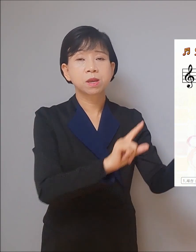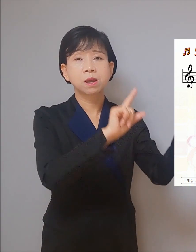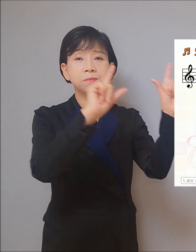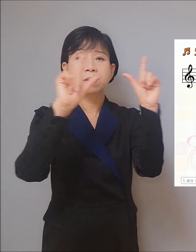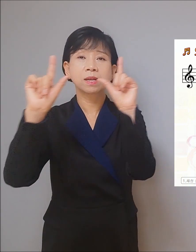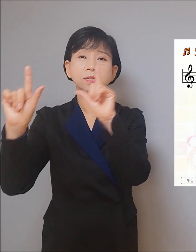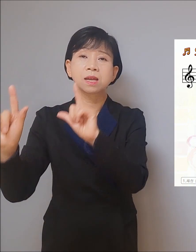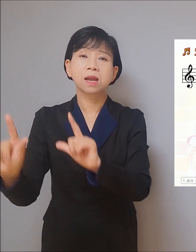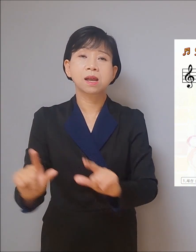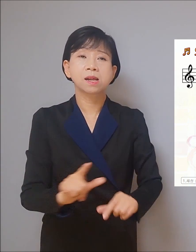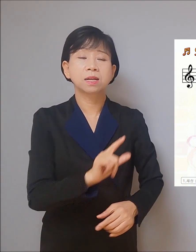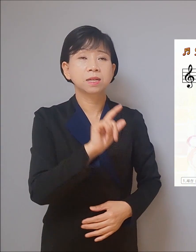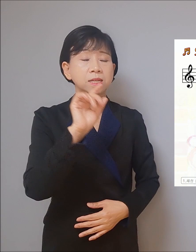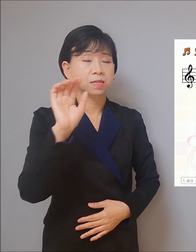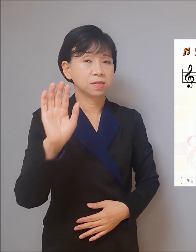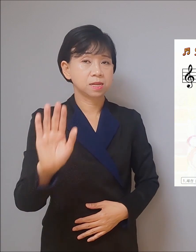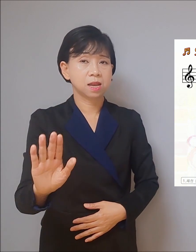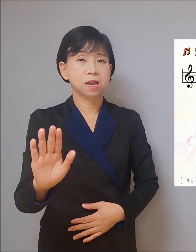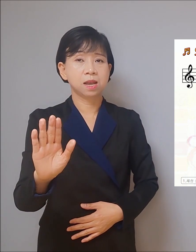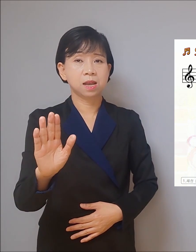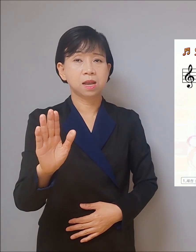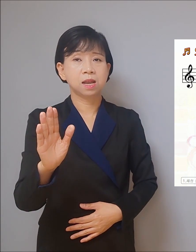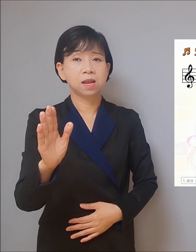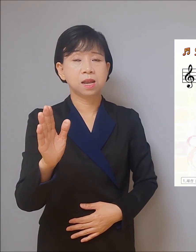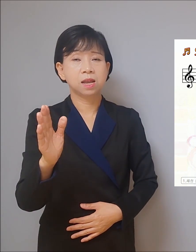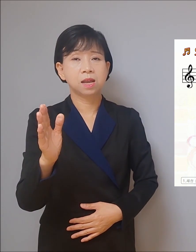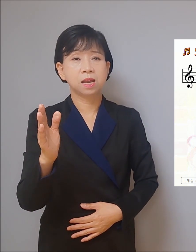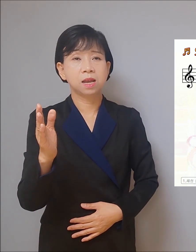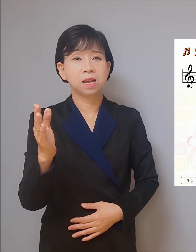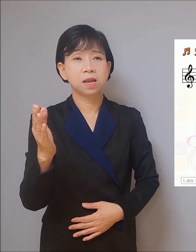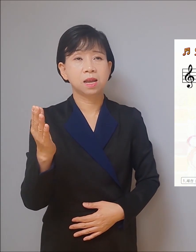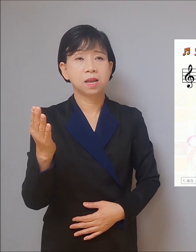믿음으로 말미암아 살리라.